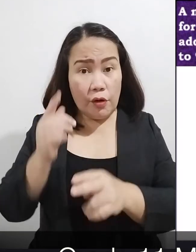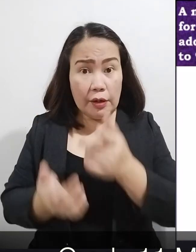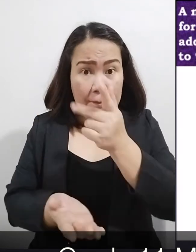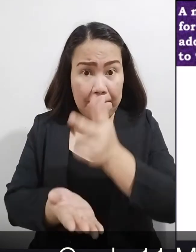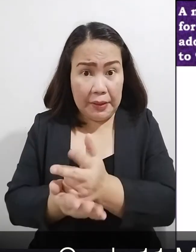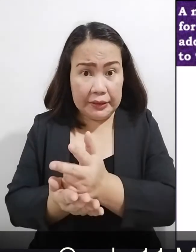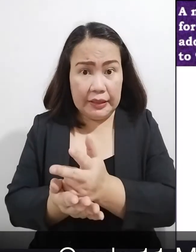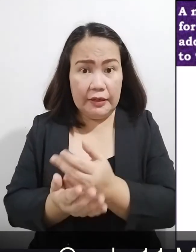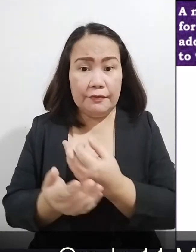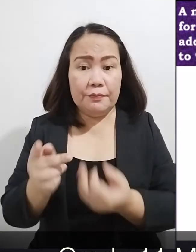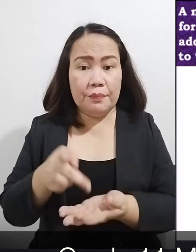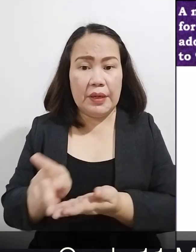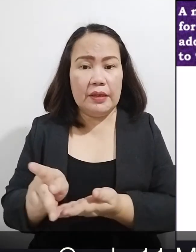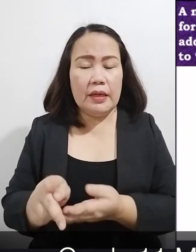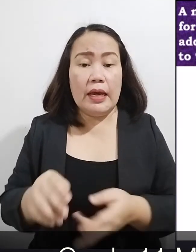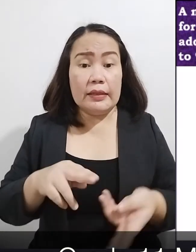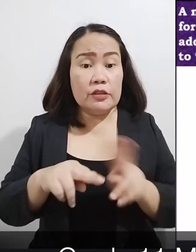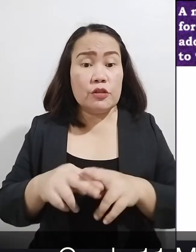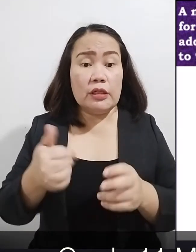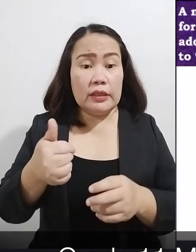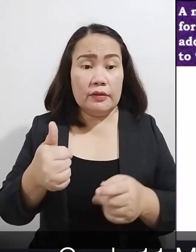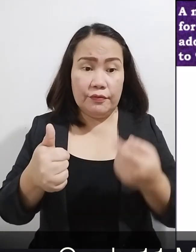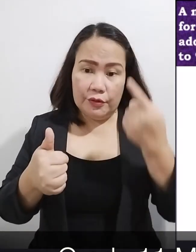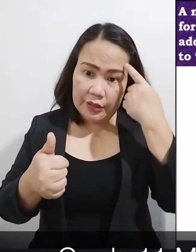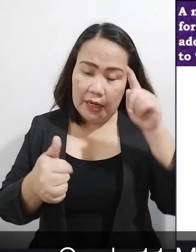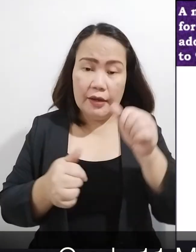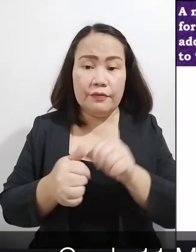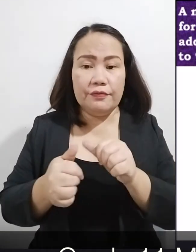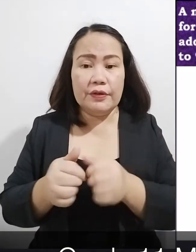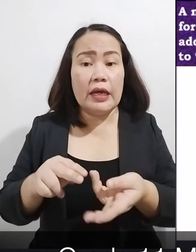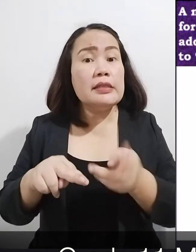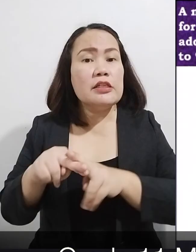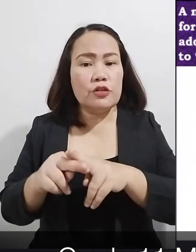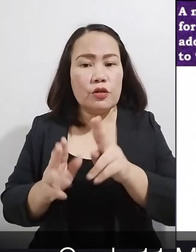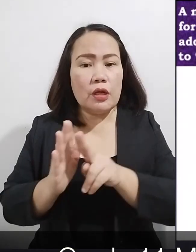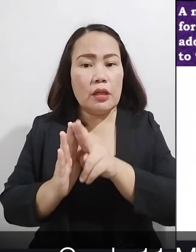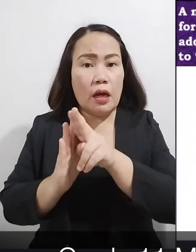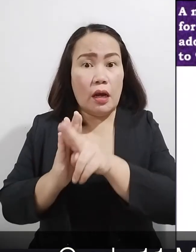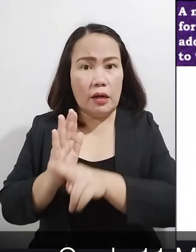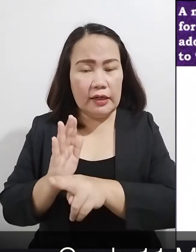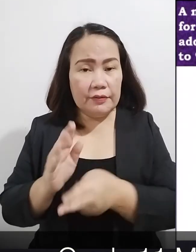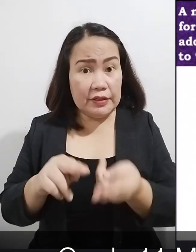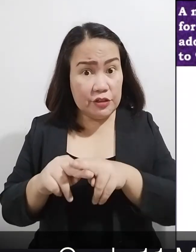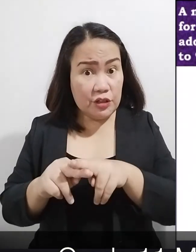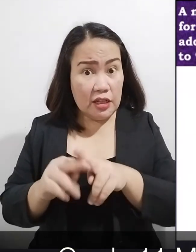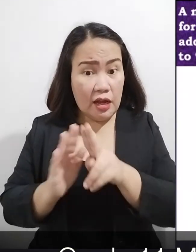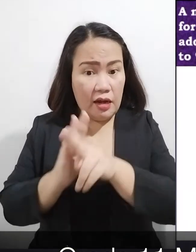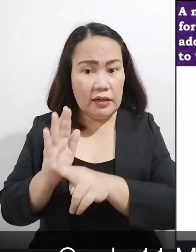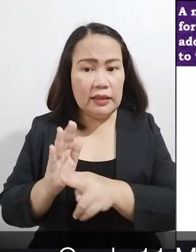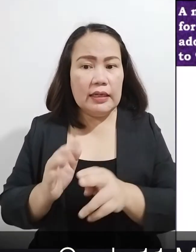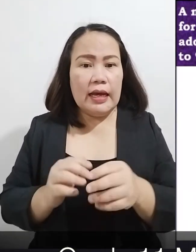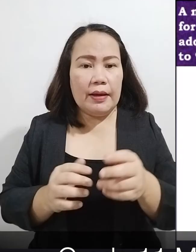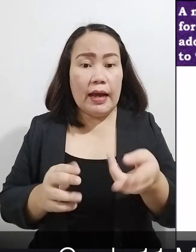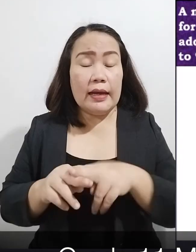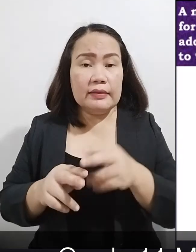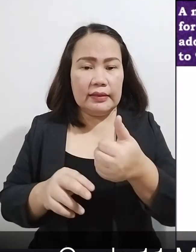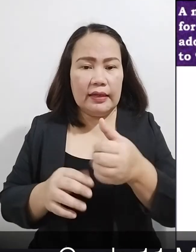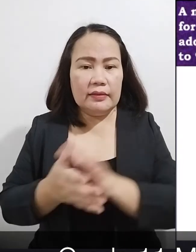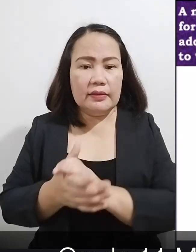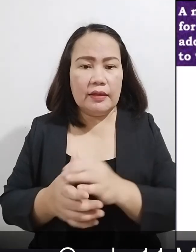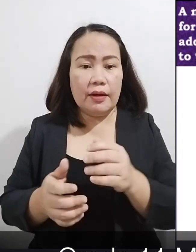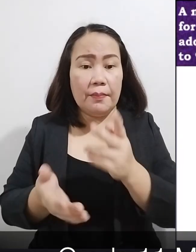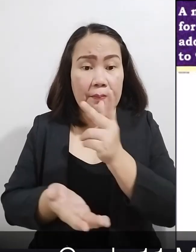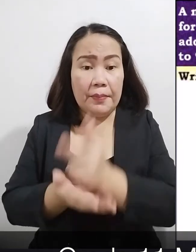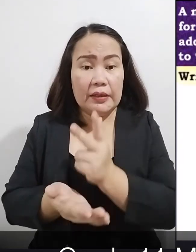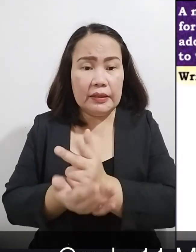is charged for every additional hour of parking. The parking area operates from 9 a.m. to 9 p.m.